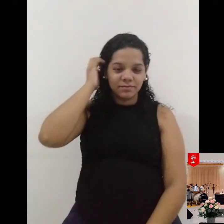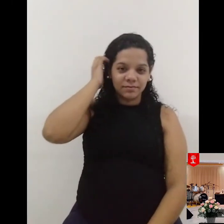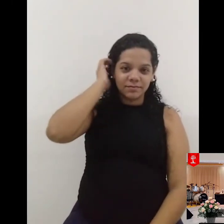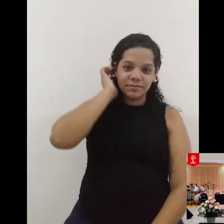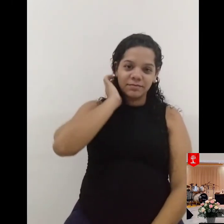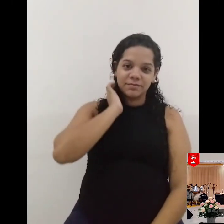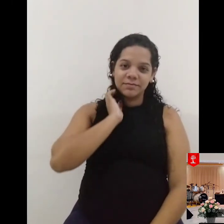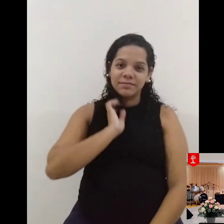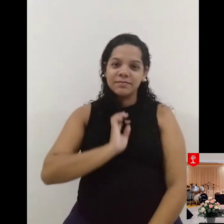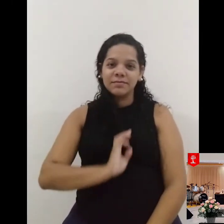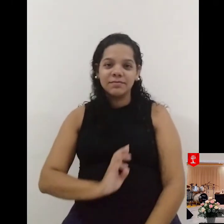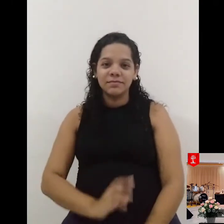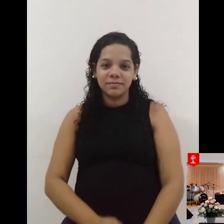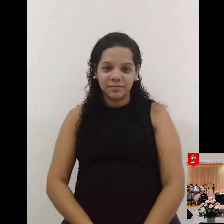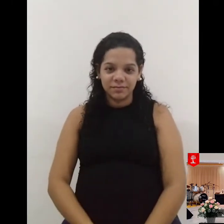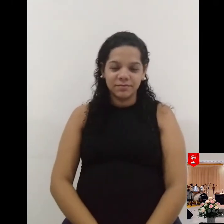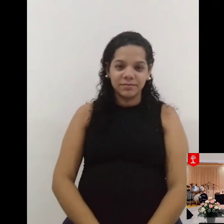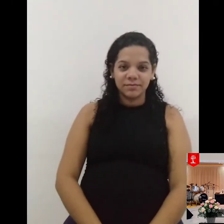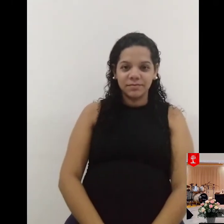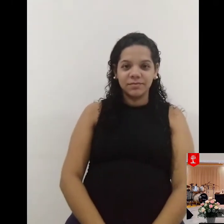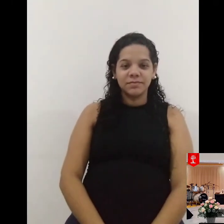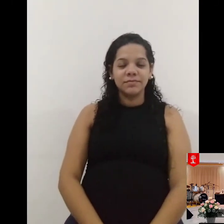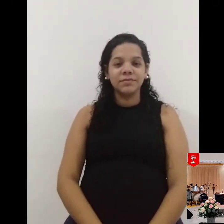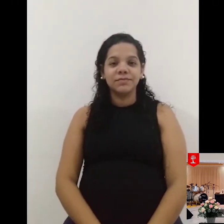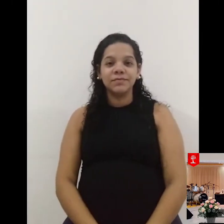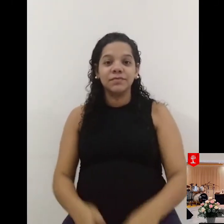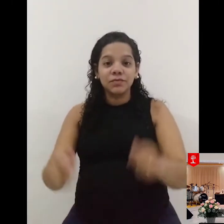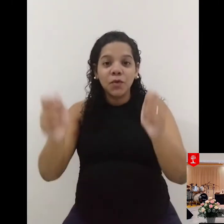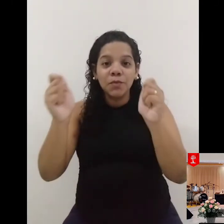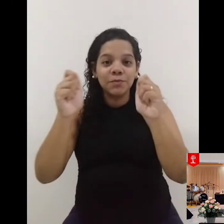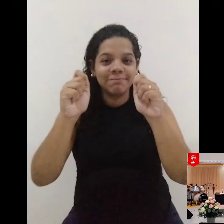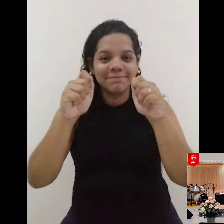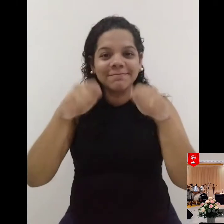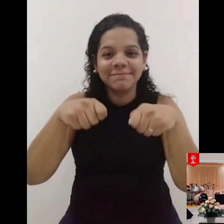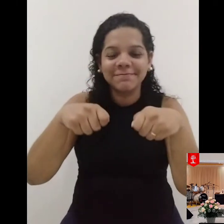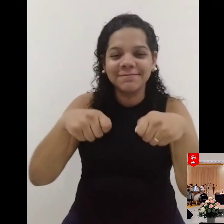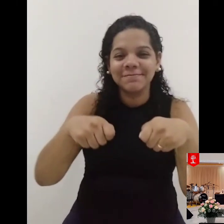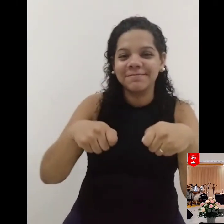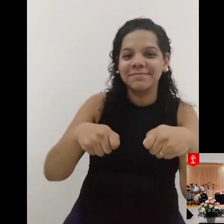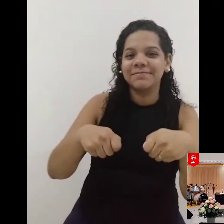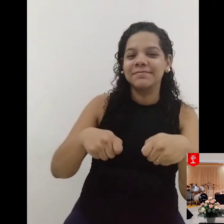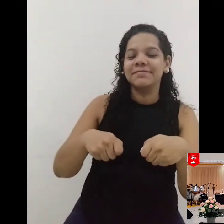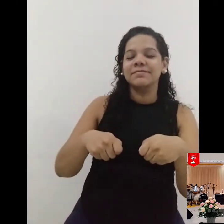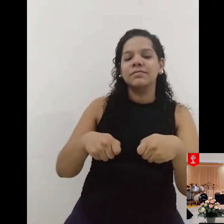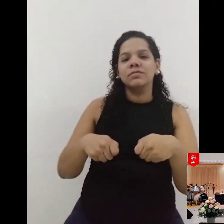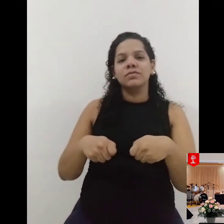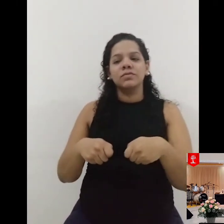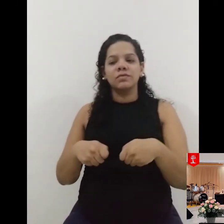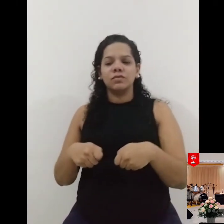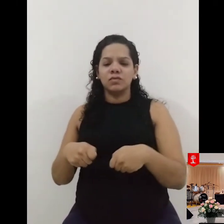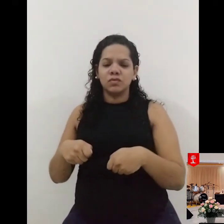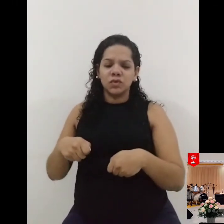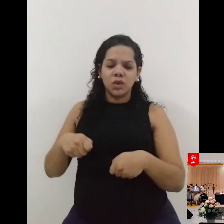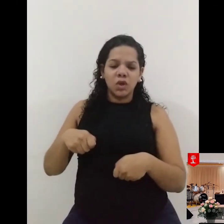Há um lugar onde minha fé é fortalecida.